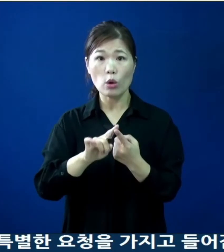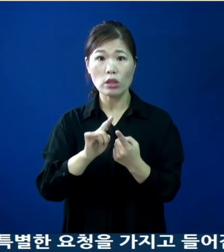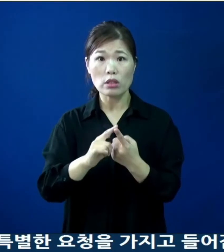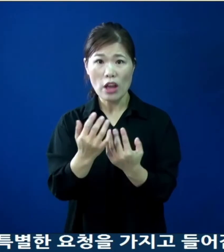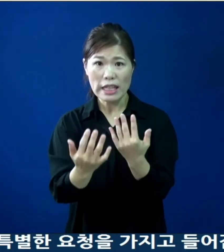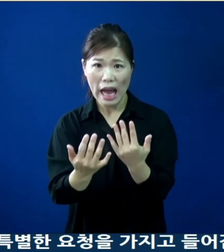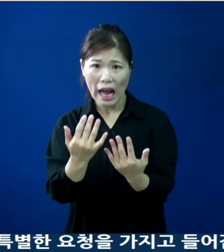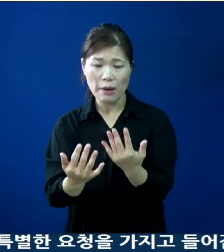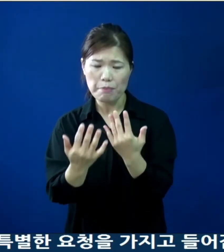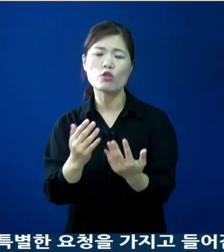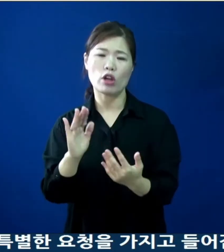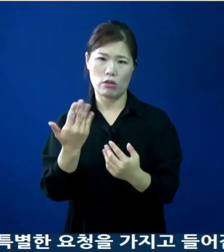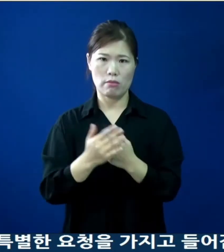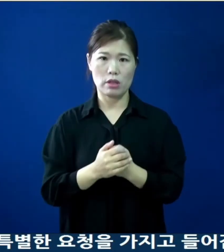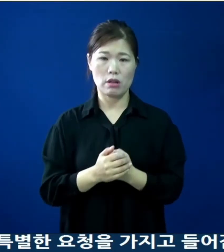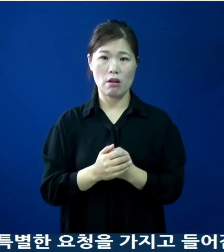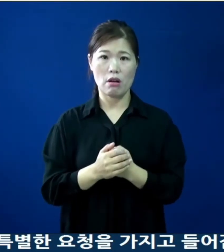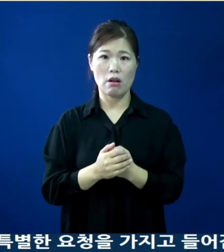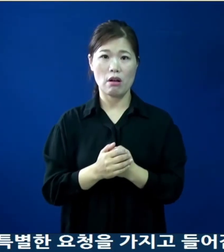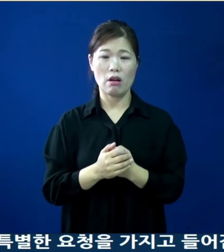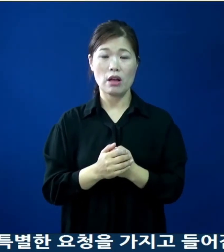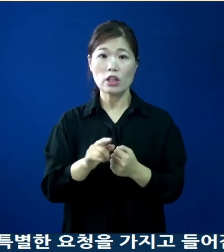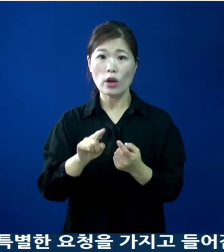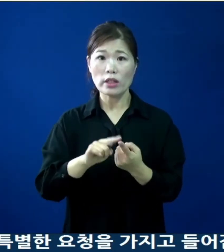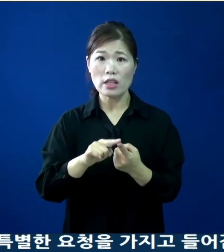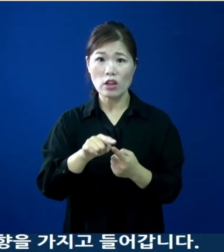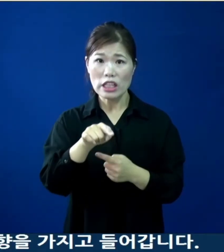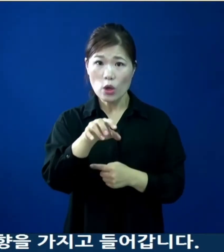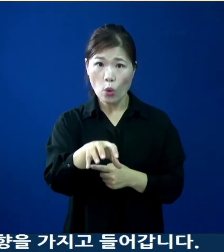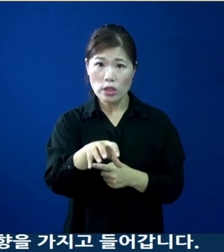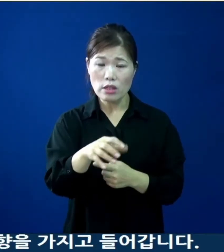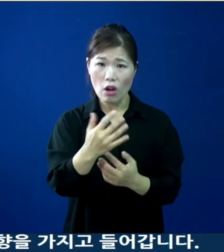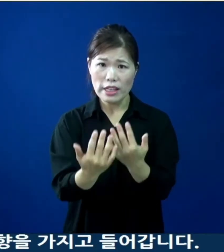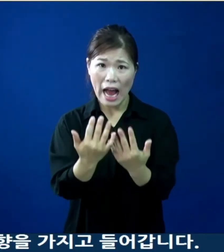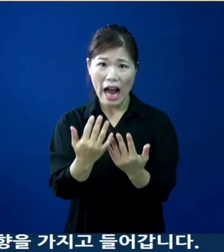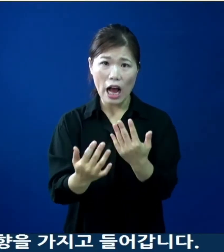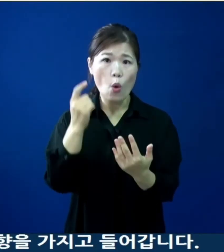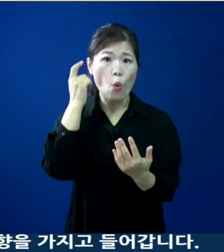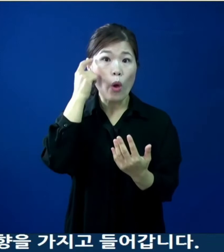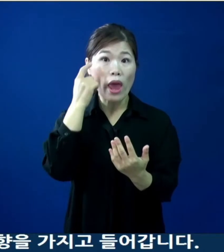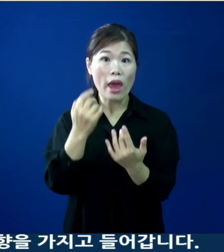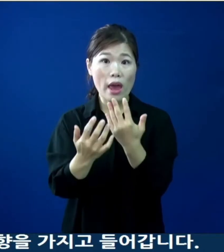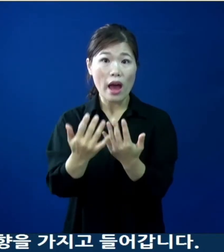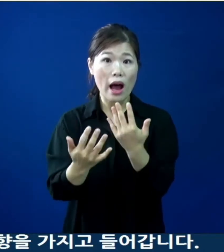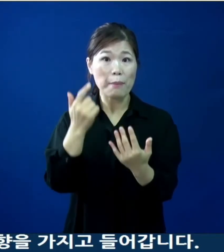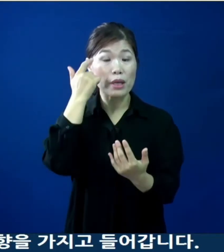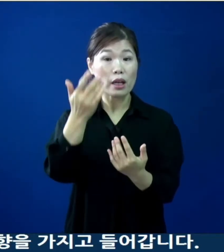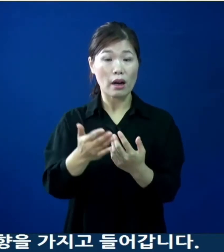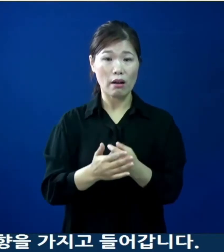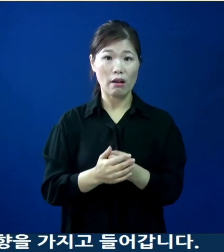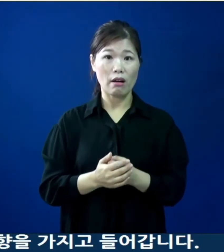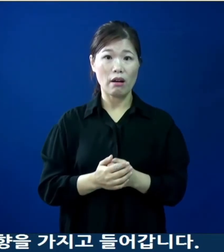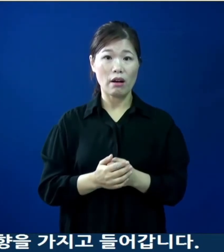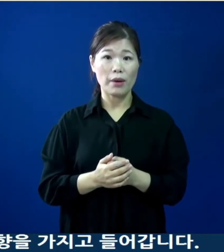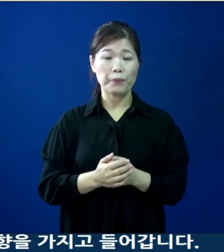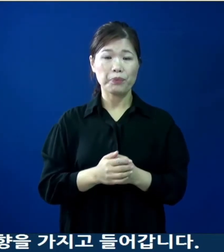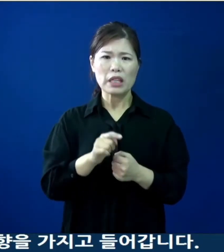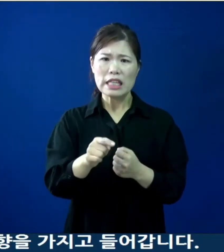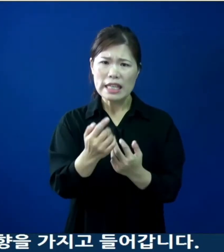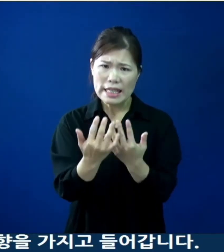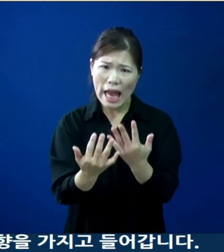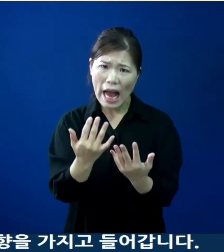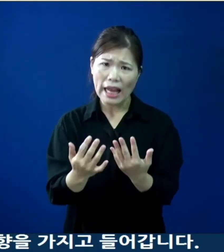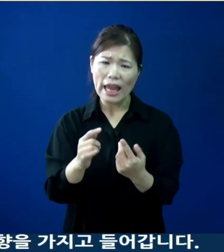겁니다. 되셨죠? 저기서 향을 왜 피우냐면, 저